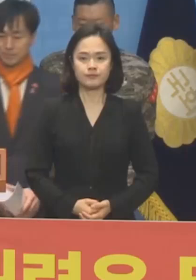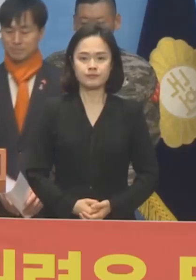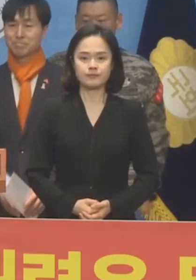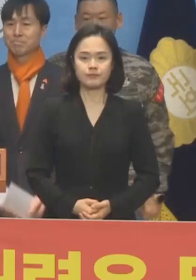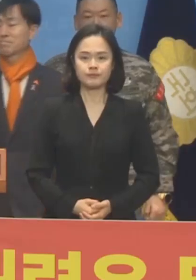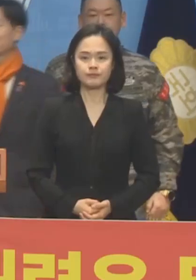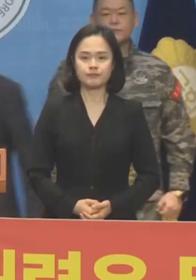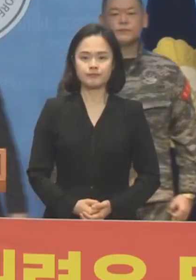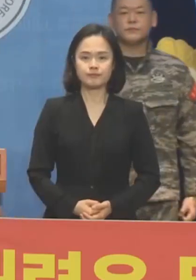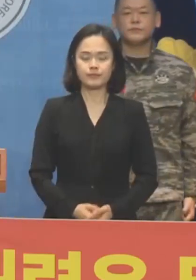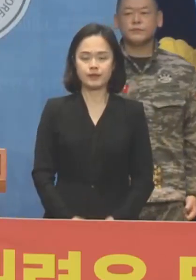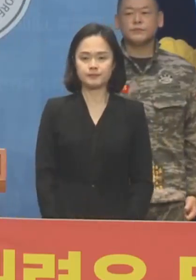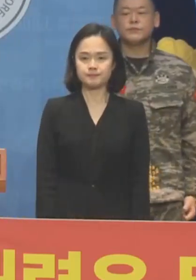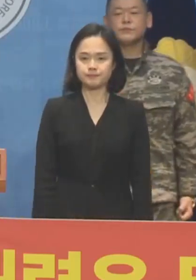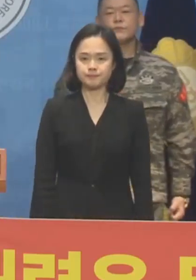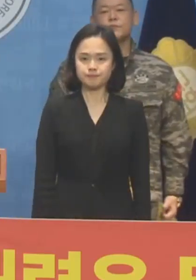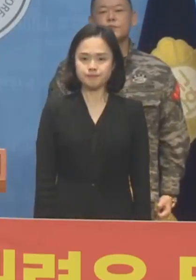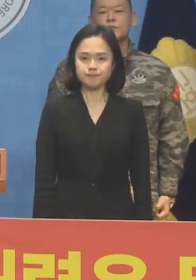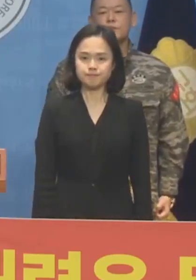총원 차렷!